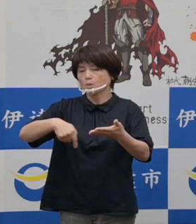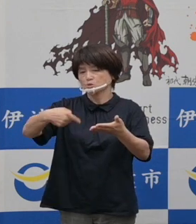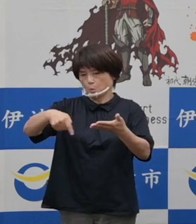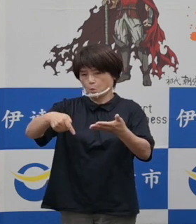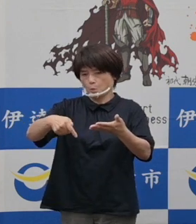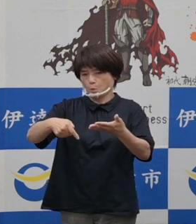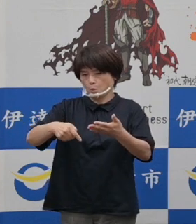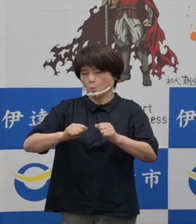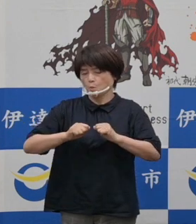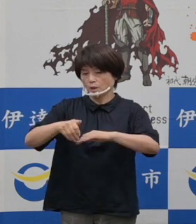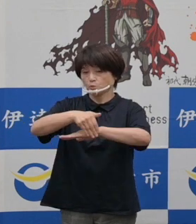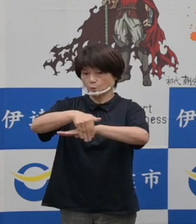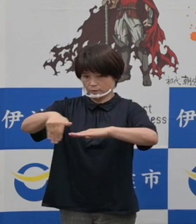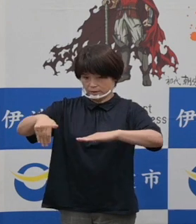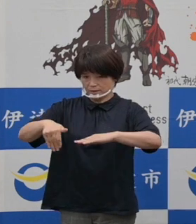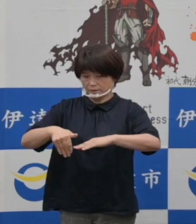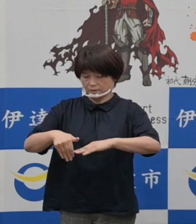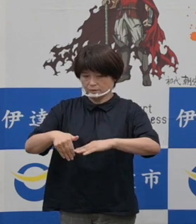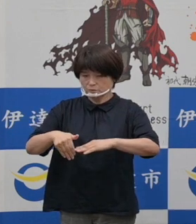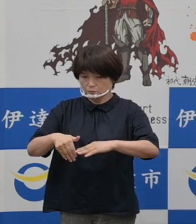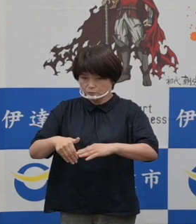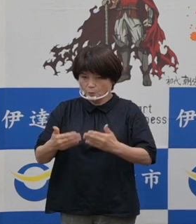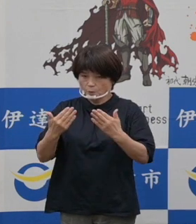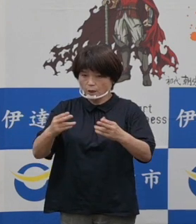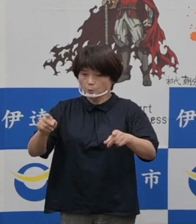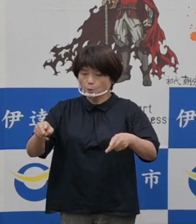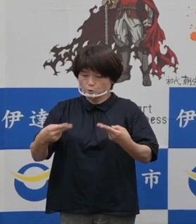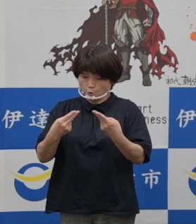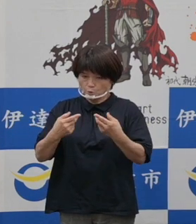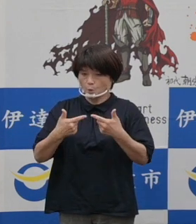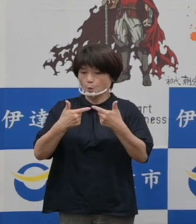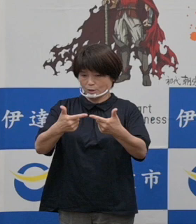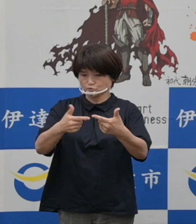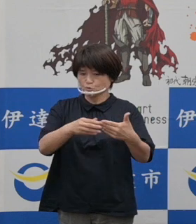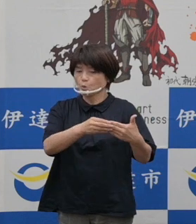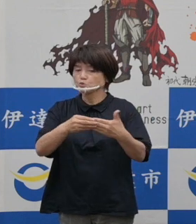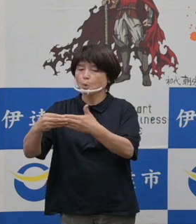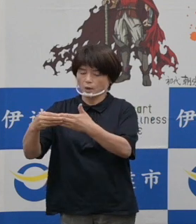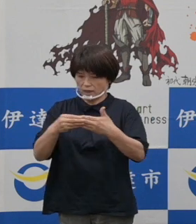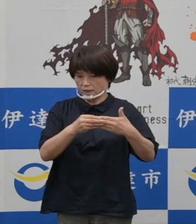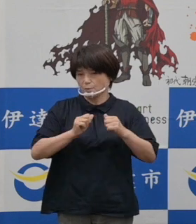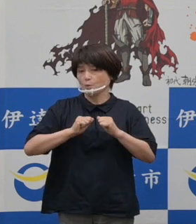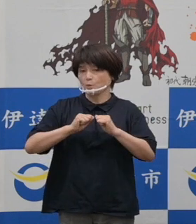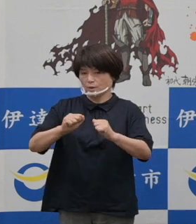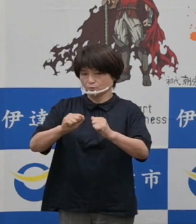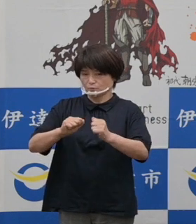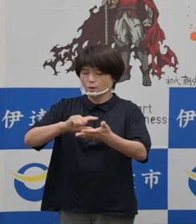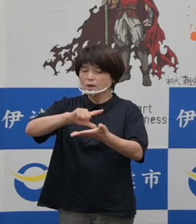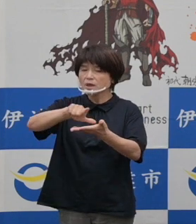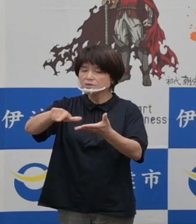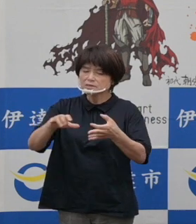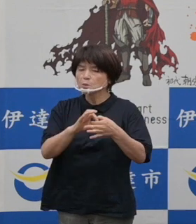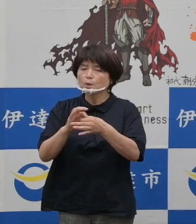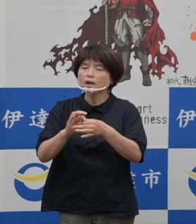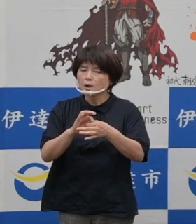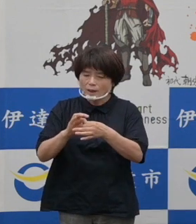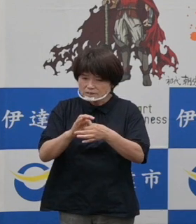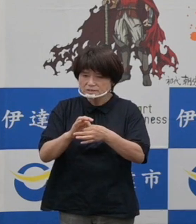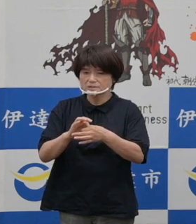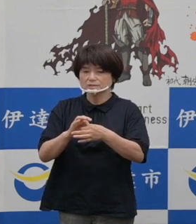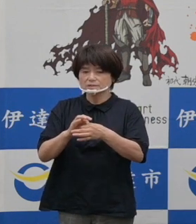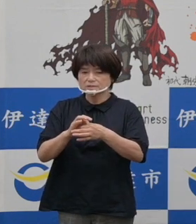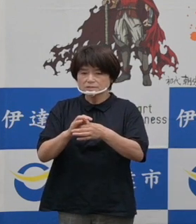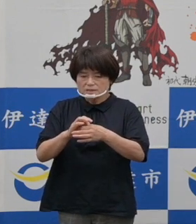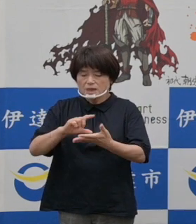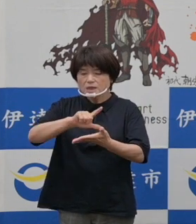ております。またスクールバスによる送迎も実施をしてまいります。それから地域との関わりでございますが、